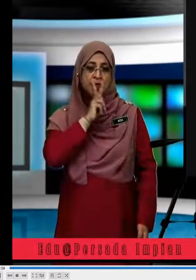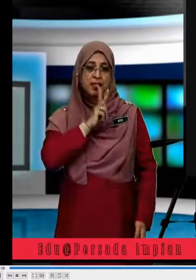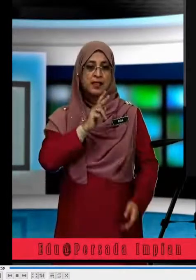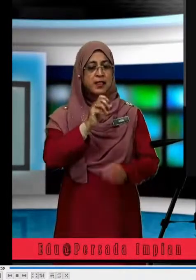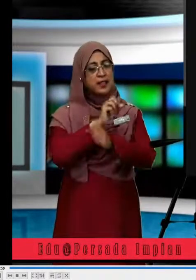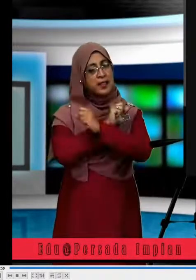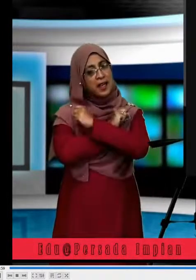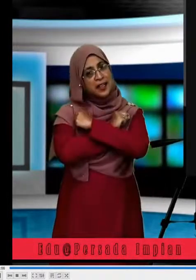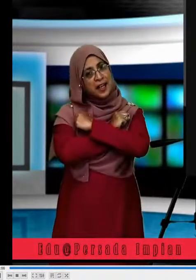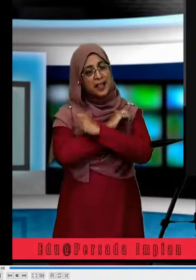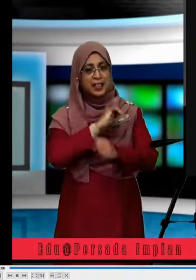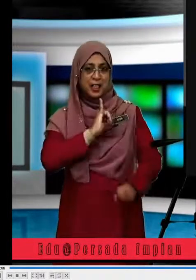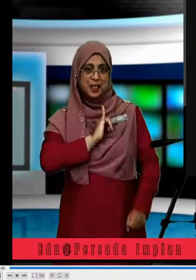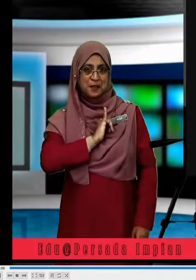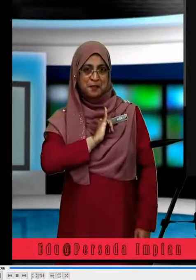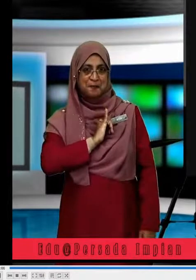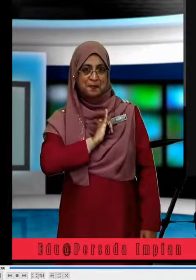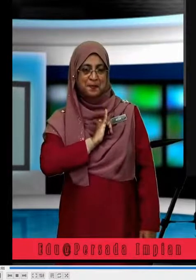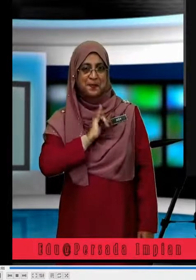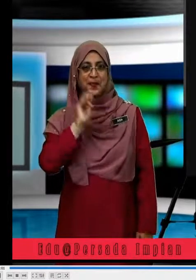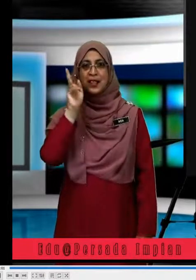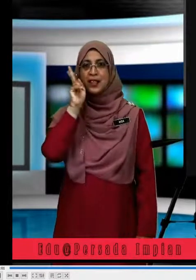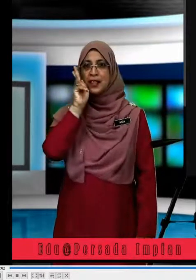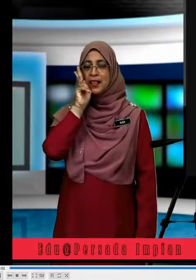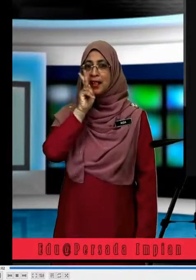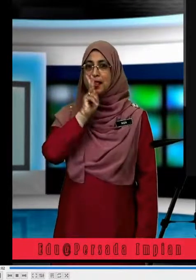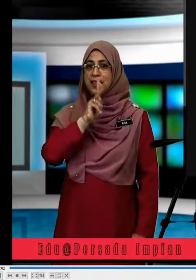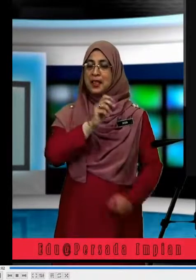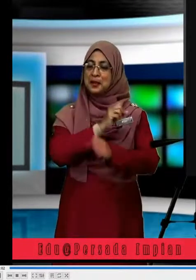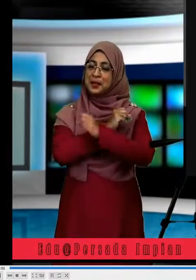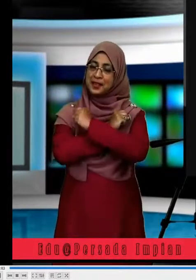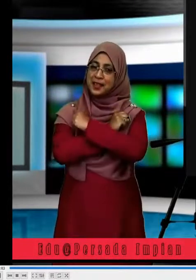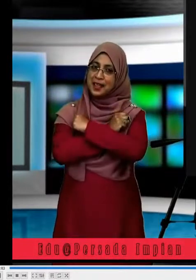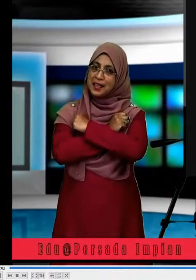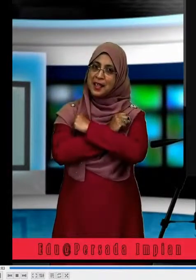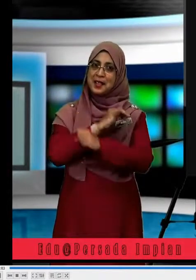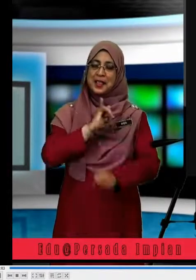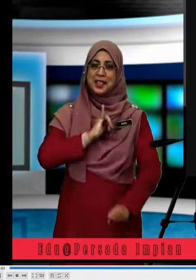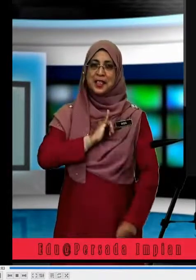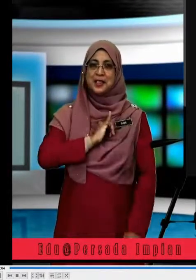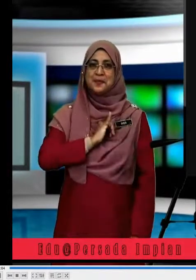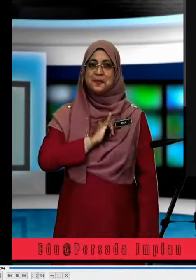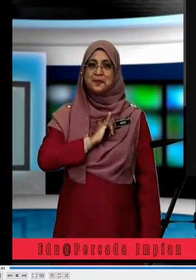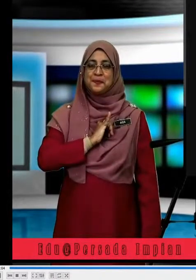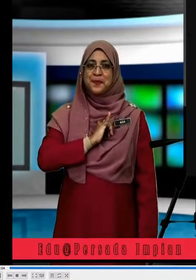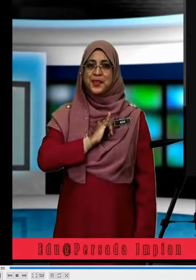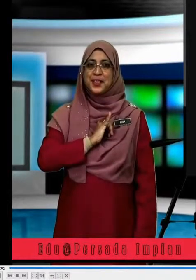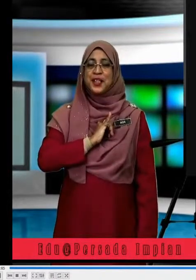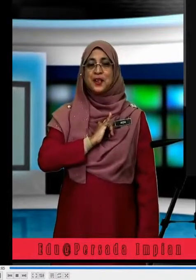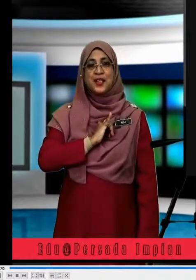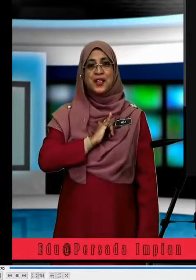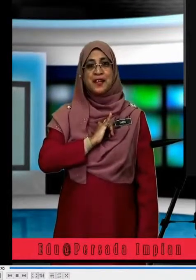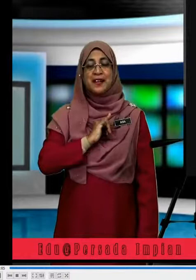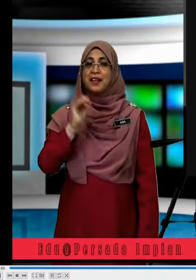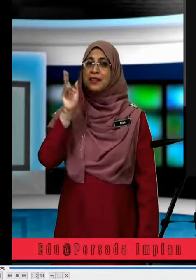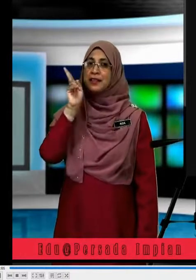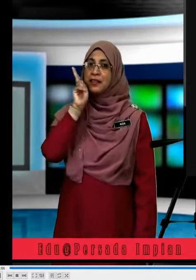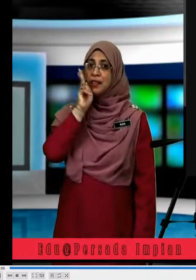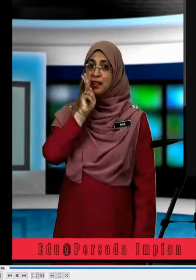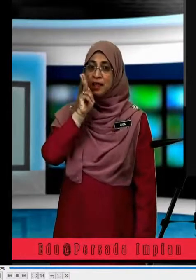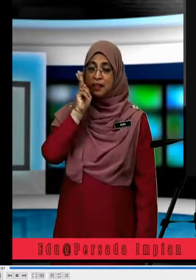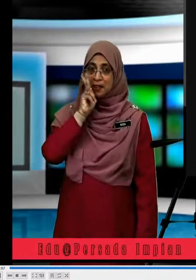Kakak sayang saya Kakak sayang saya ke itu